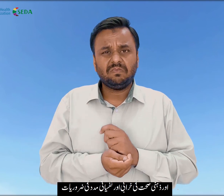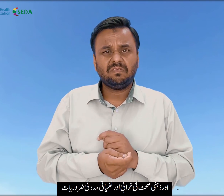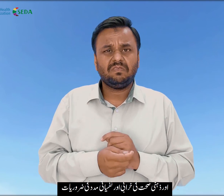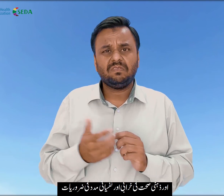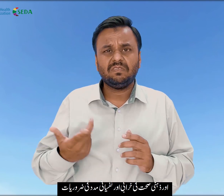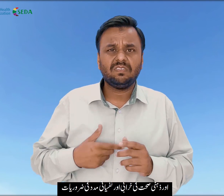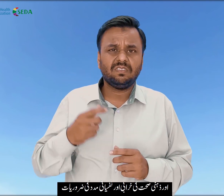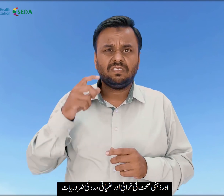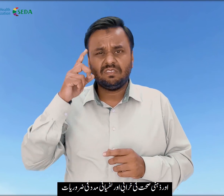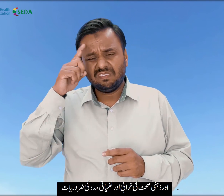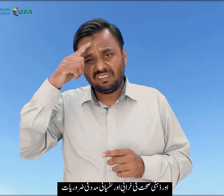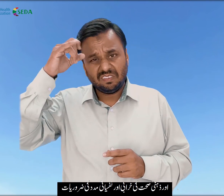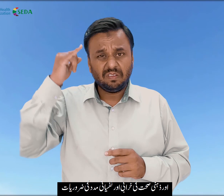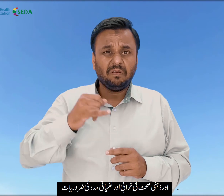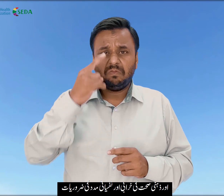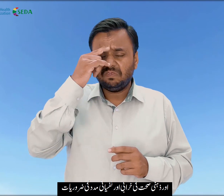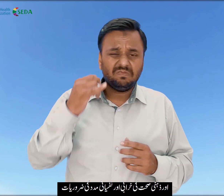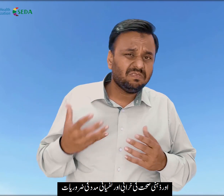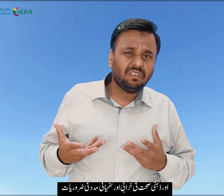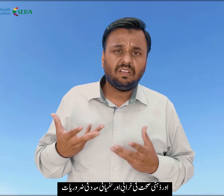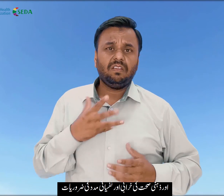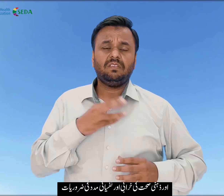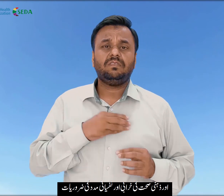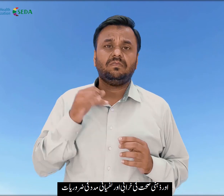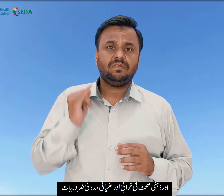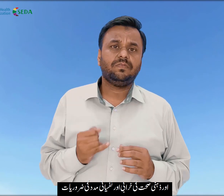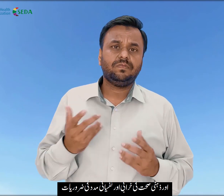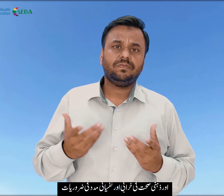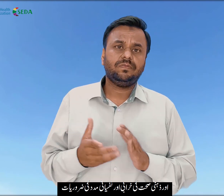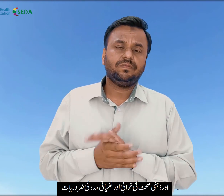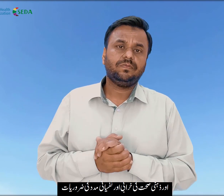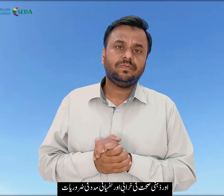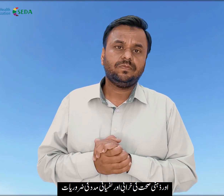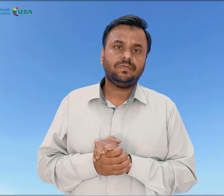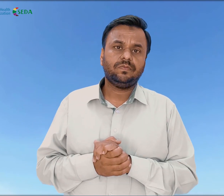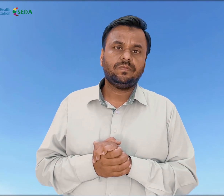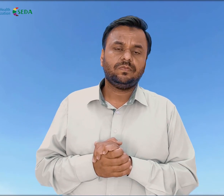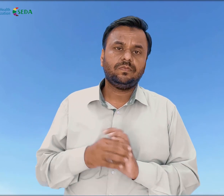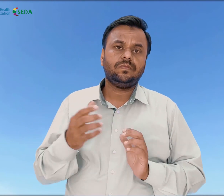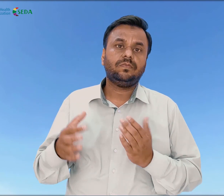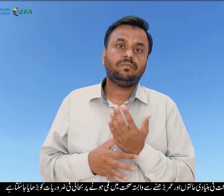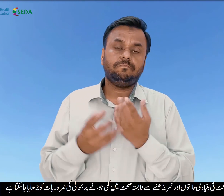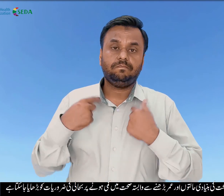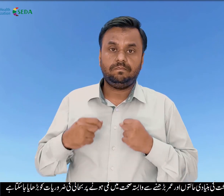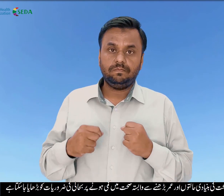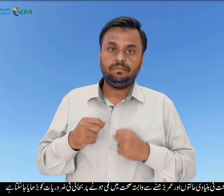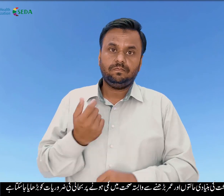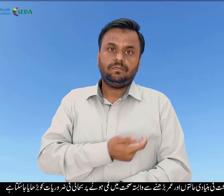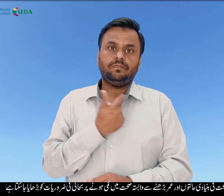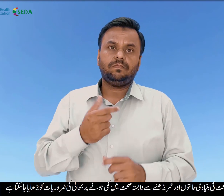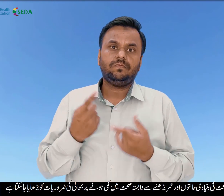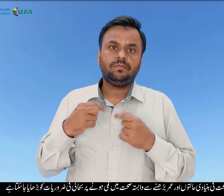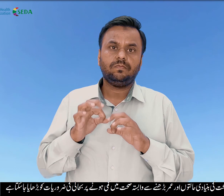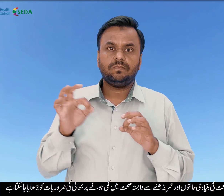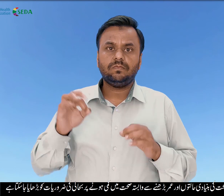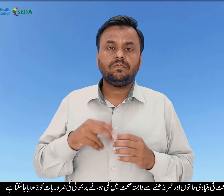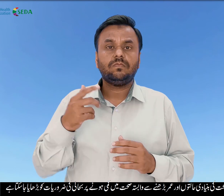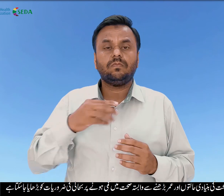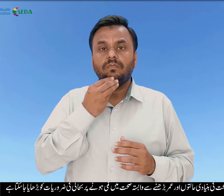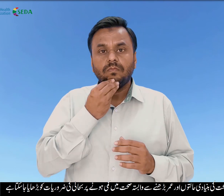خرابی اور نفسیاتی مدد کی ضروریات۔ صحت کی بنیادی حالتوں اور عمر